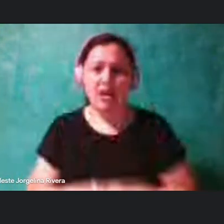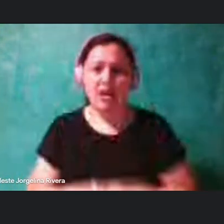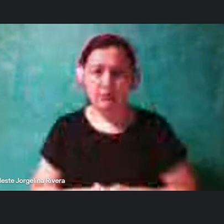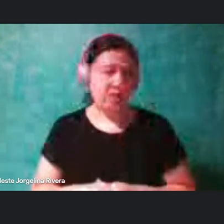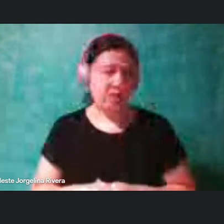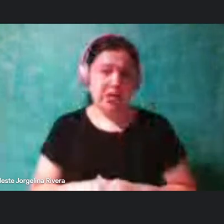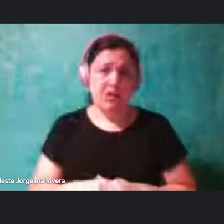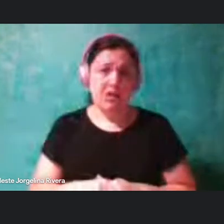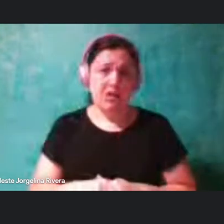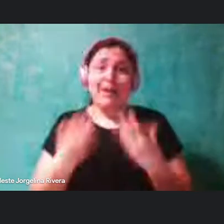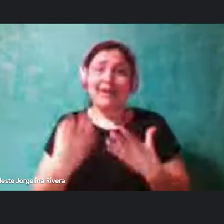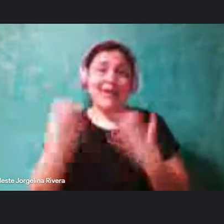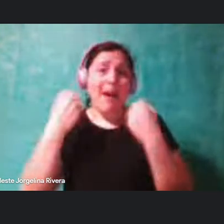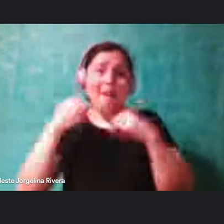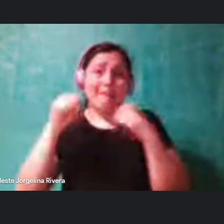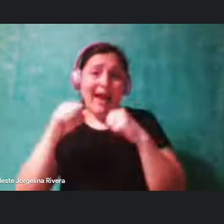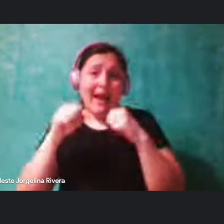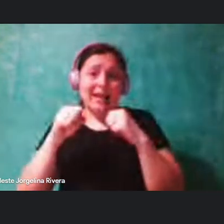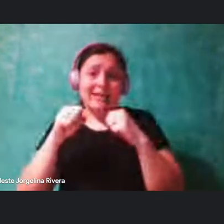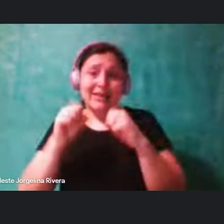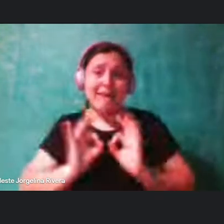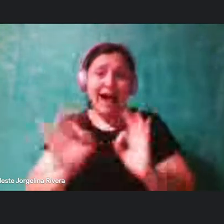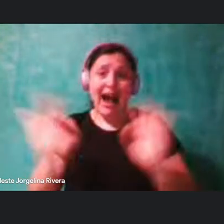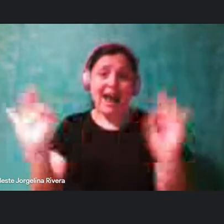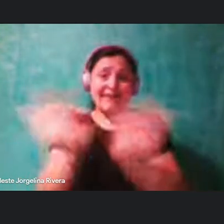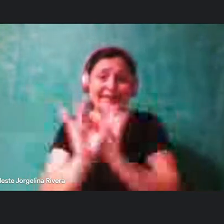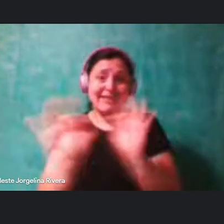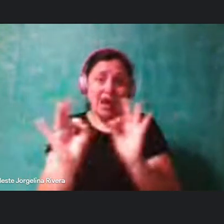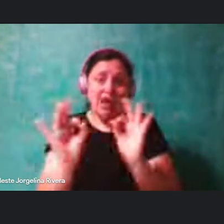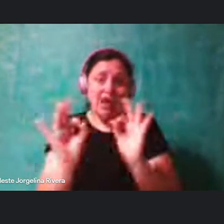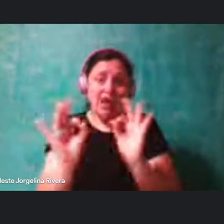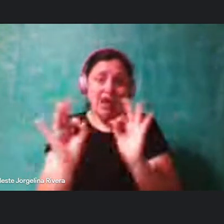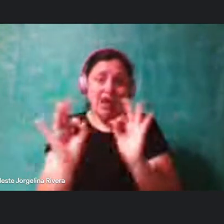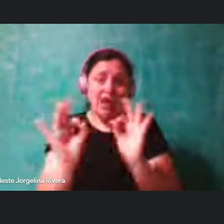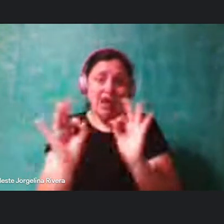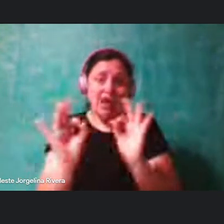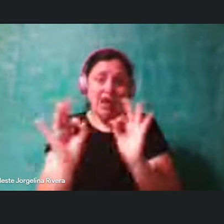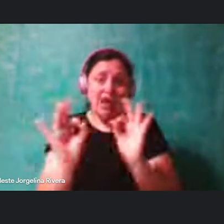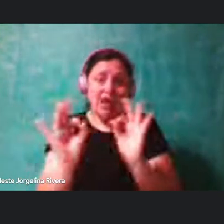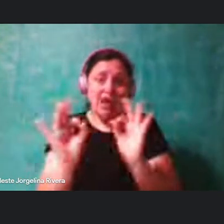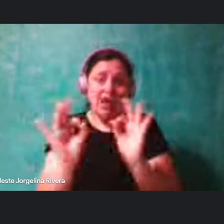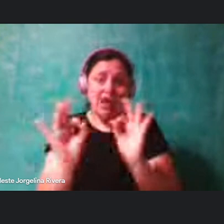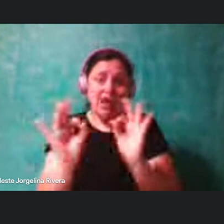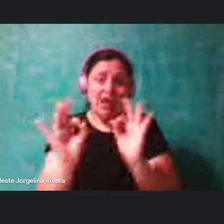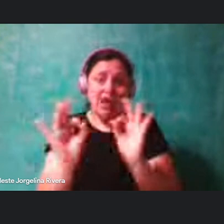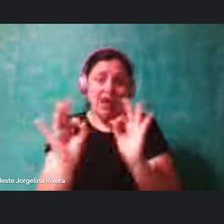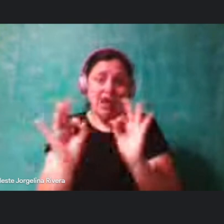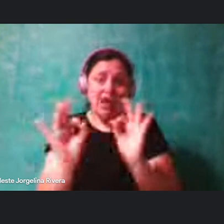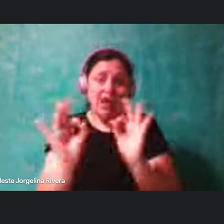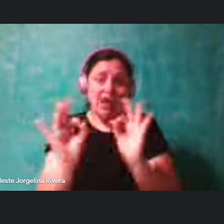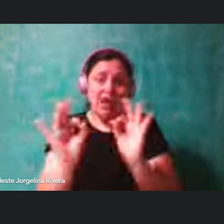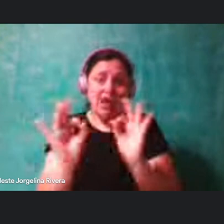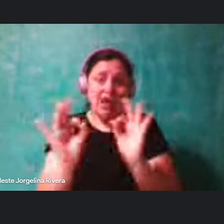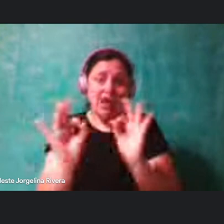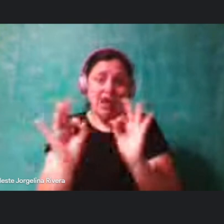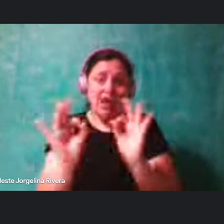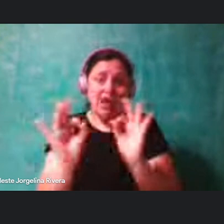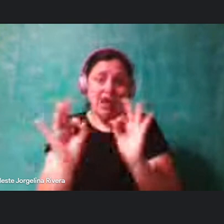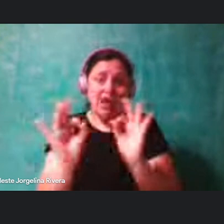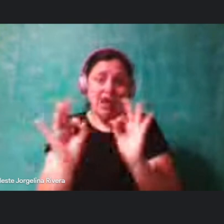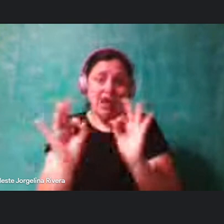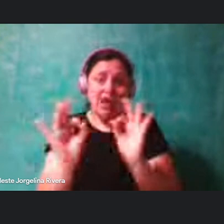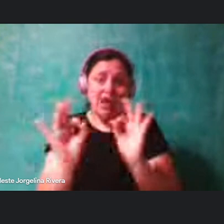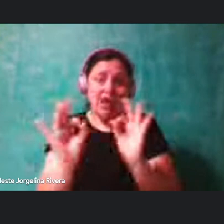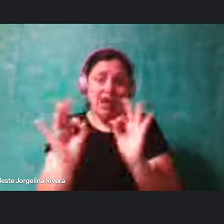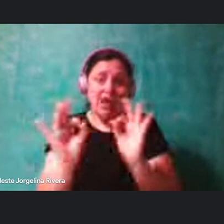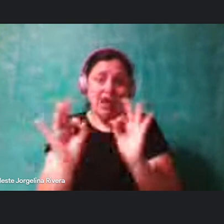se pierden, ¿sí? Entonces, antes de retomar la primera clase, que tengamos, que va a ser, creo, me dijeron, no me dijeron